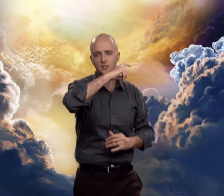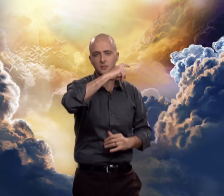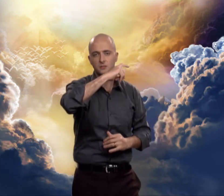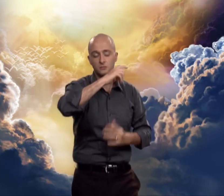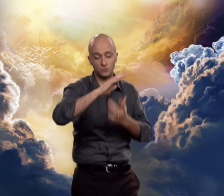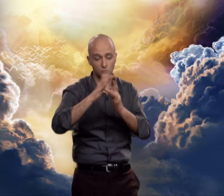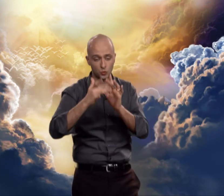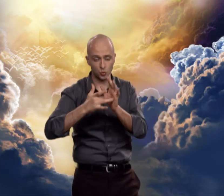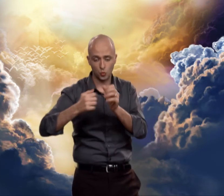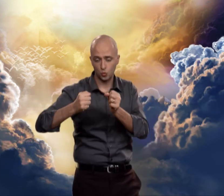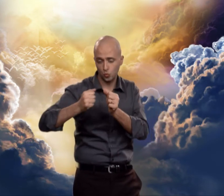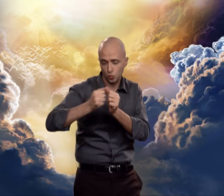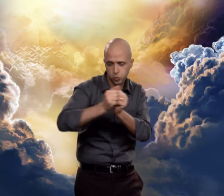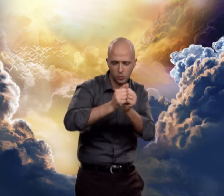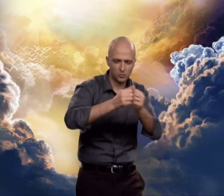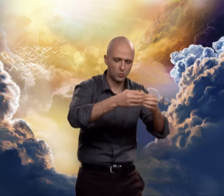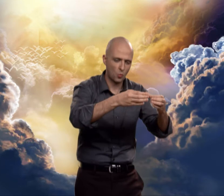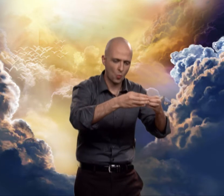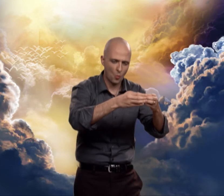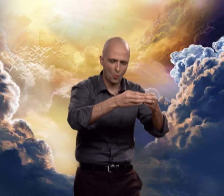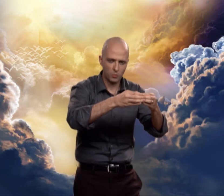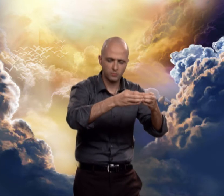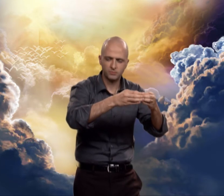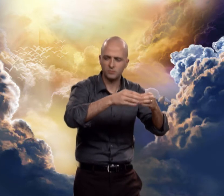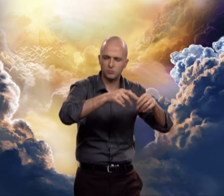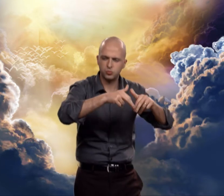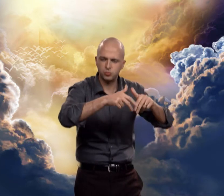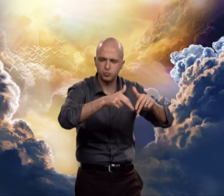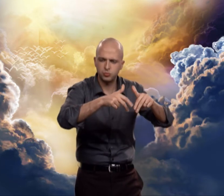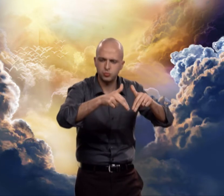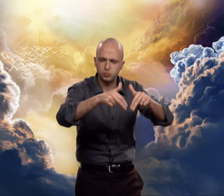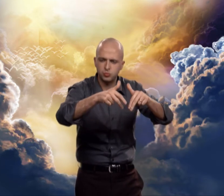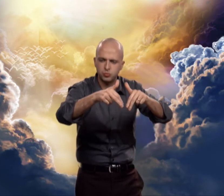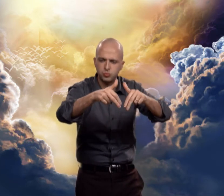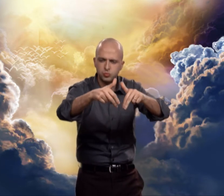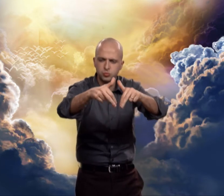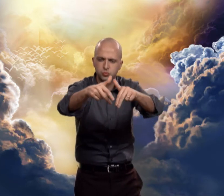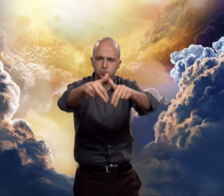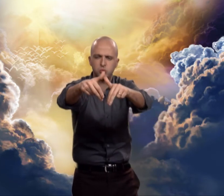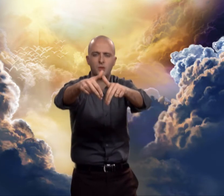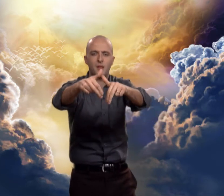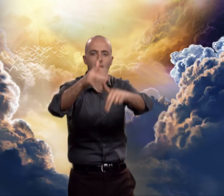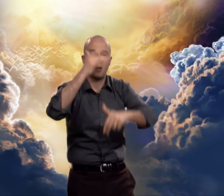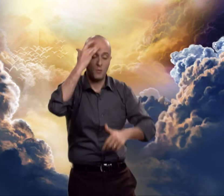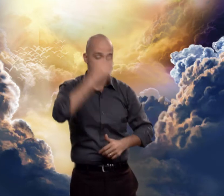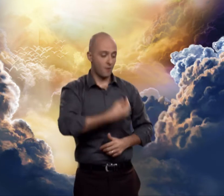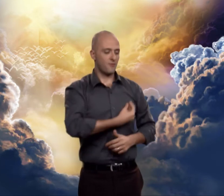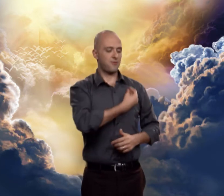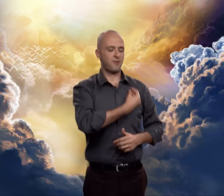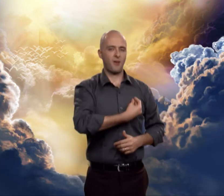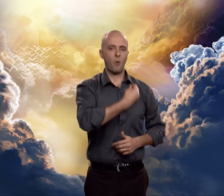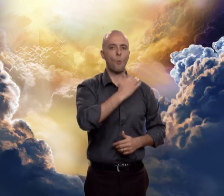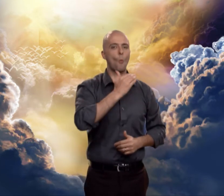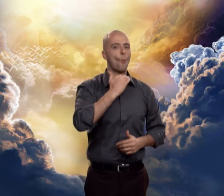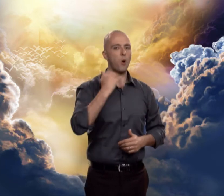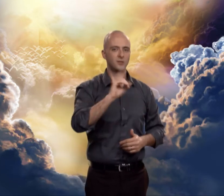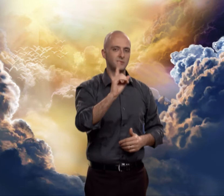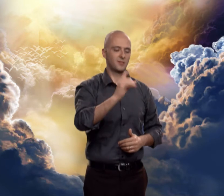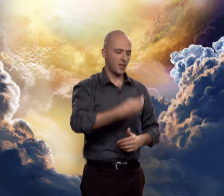porque foram muito perdoados. Participaram dos sofrimentos de Cristo e estão habilitados a participar de sua glória.